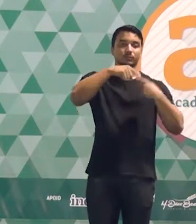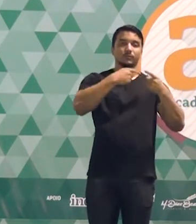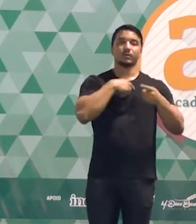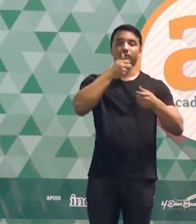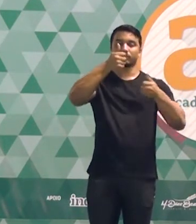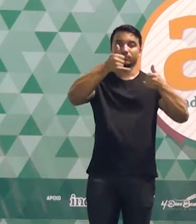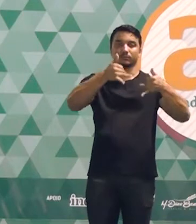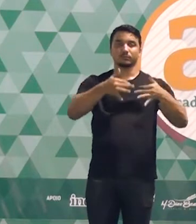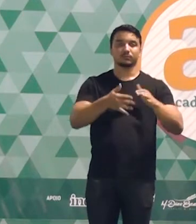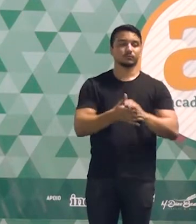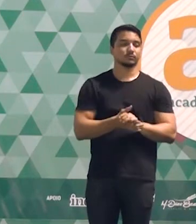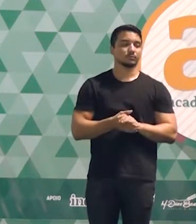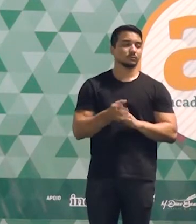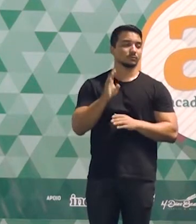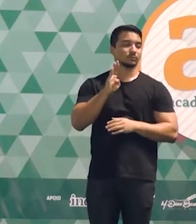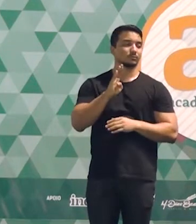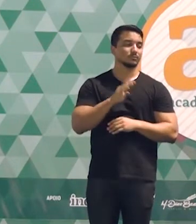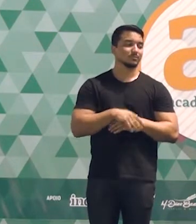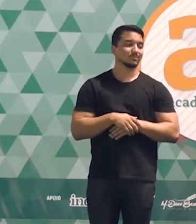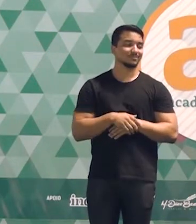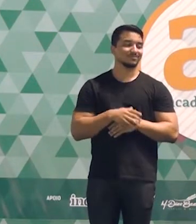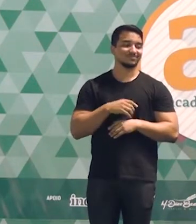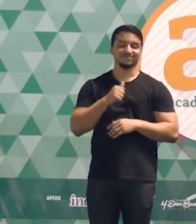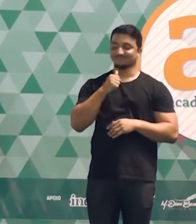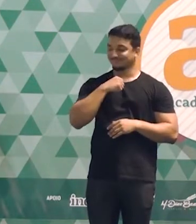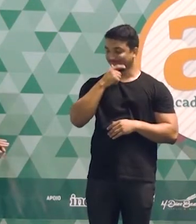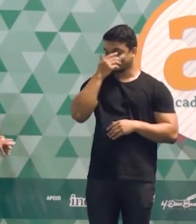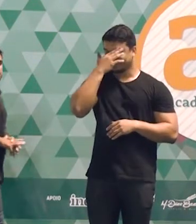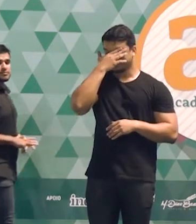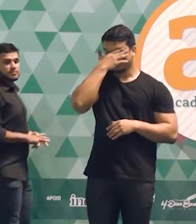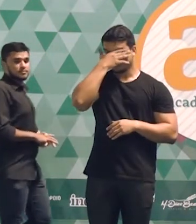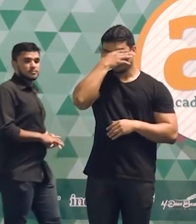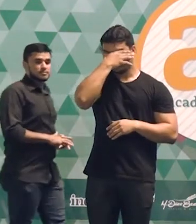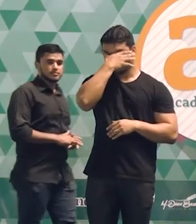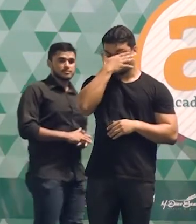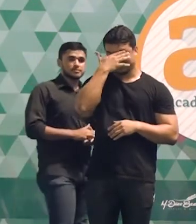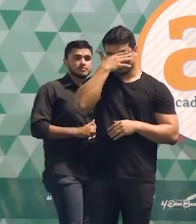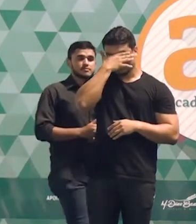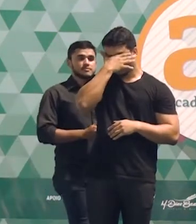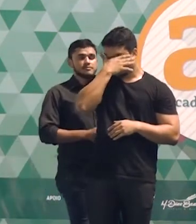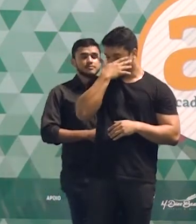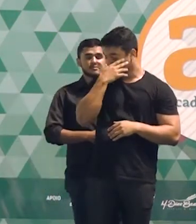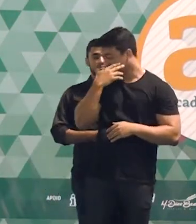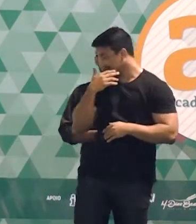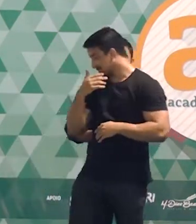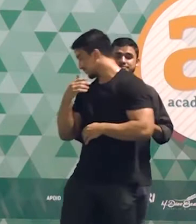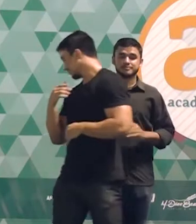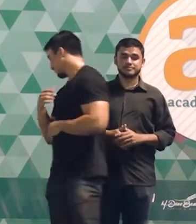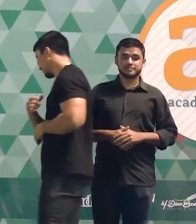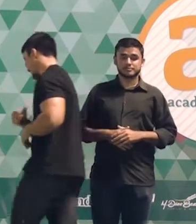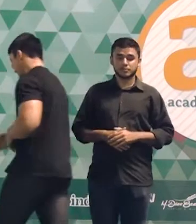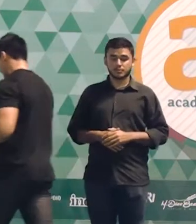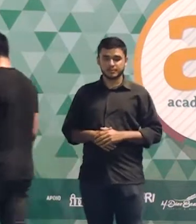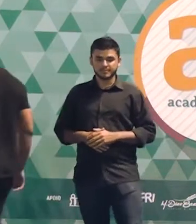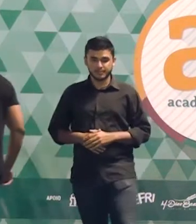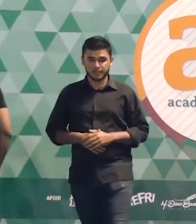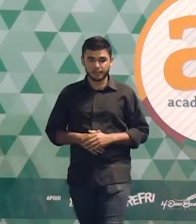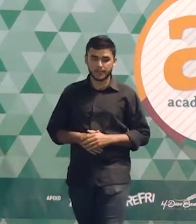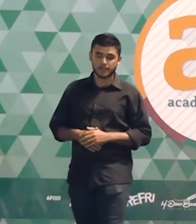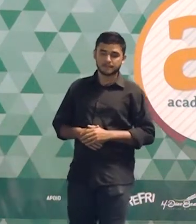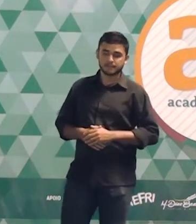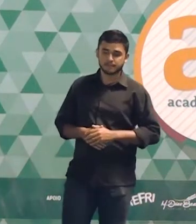são narrativos. B, apenas descrição e narração estão entrelaçadas nos fatos